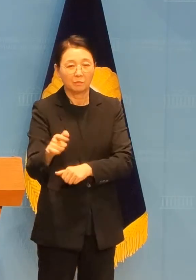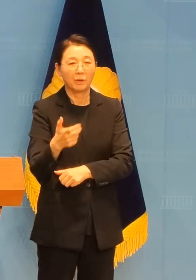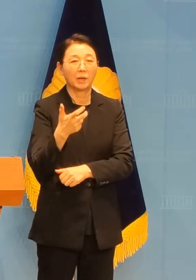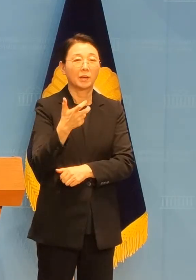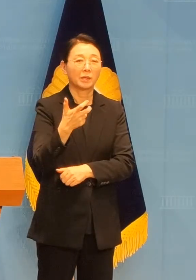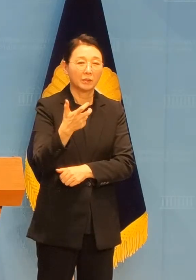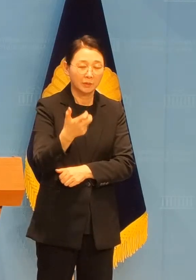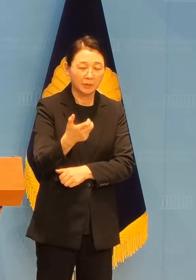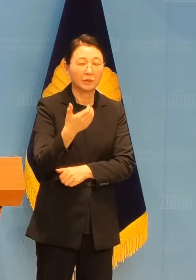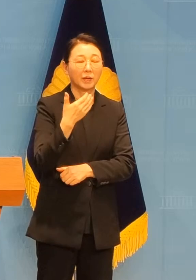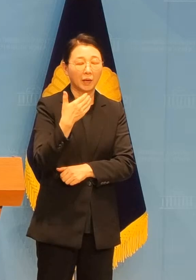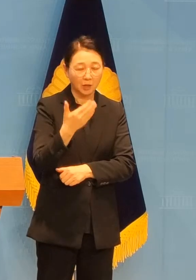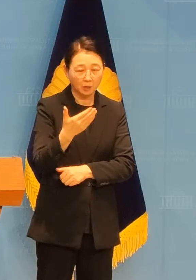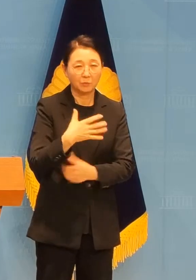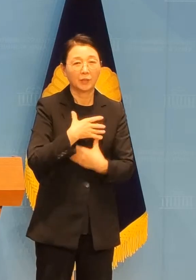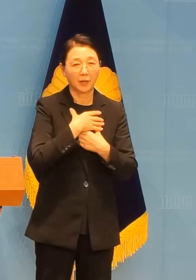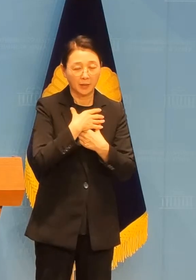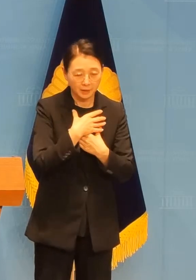안식을 기원합니다.